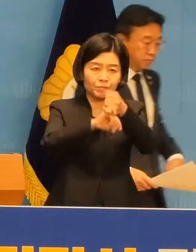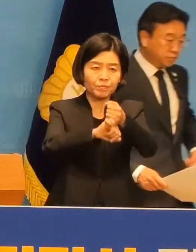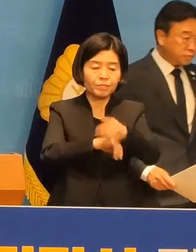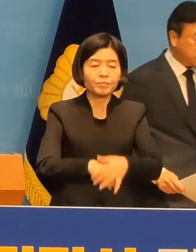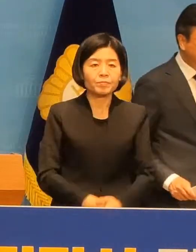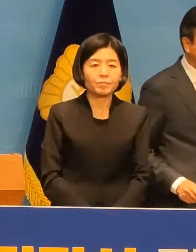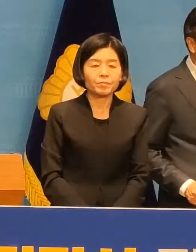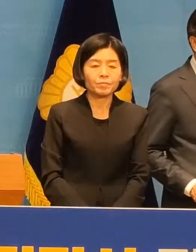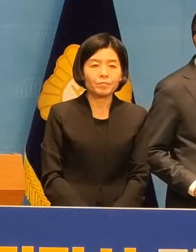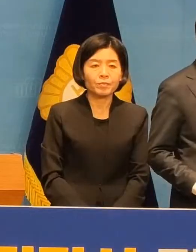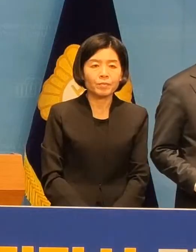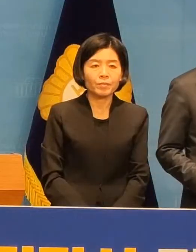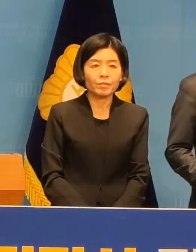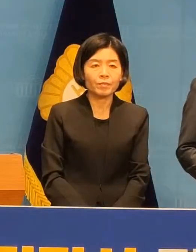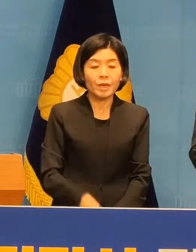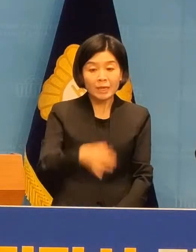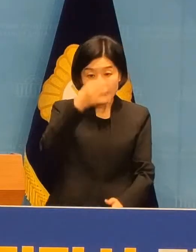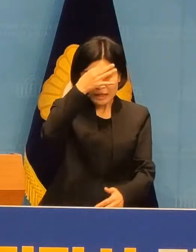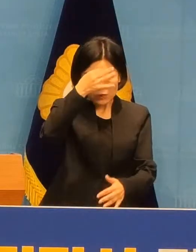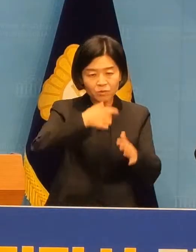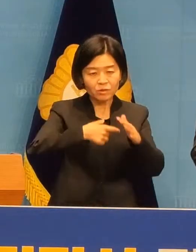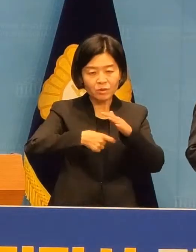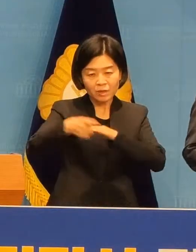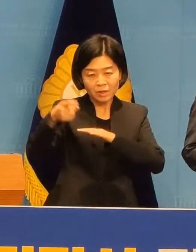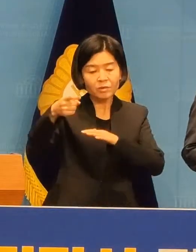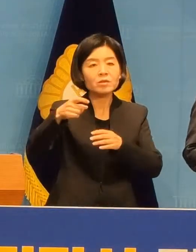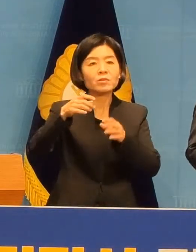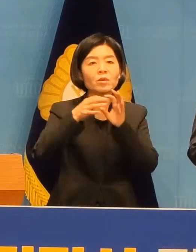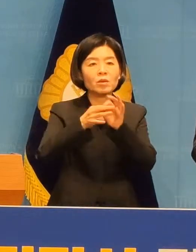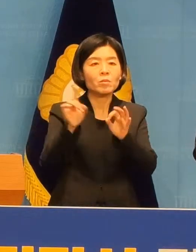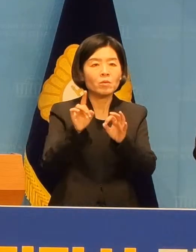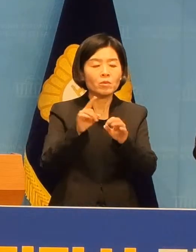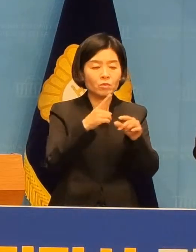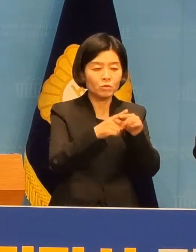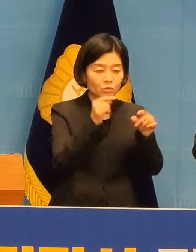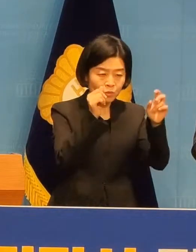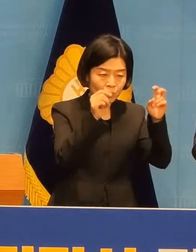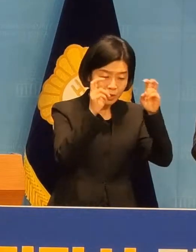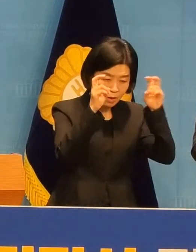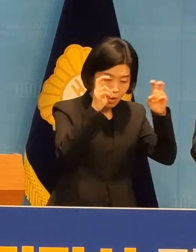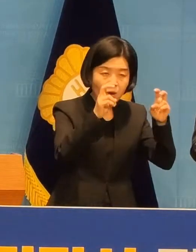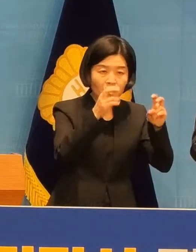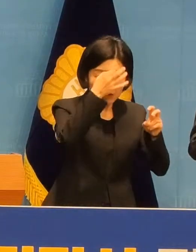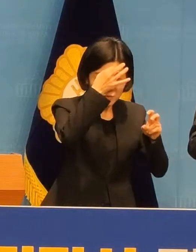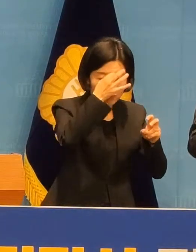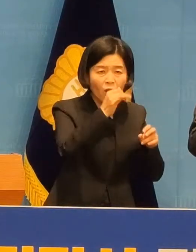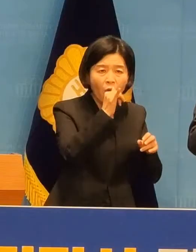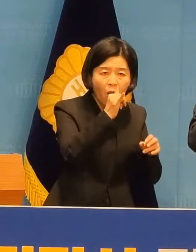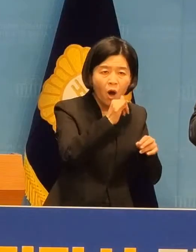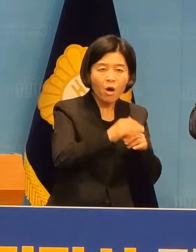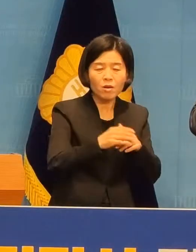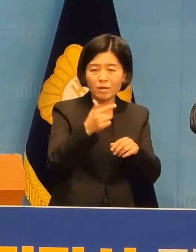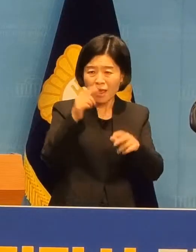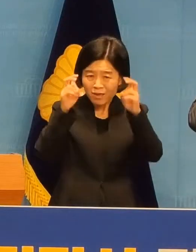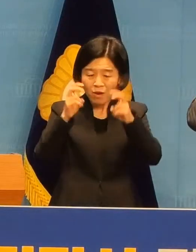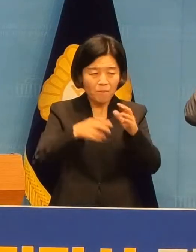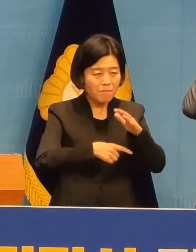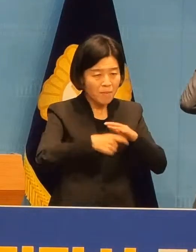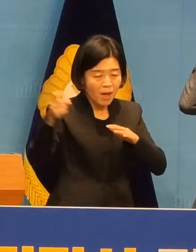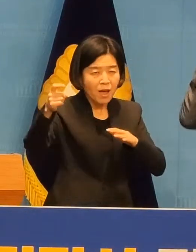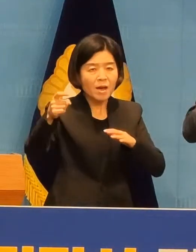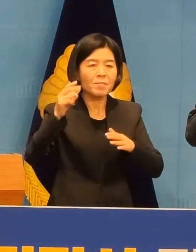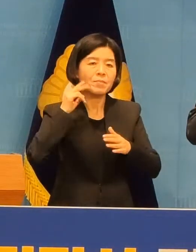네, 다음은 기술 탈취입니다. 중소기업 기술 탈취 피해의 심각한 실태와 제도적 한계를